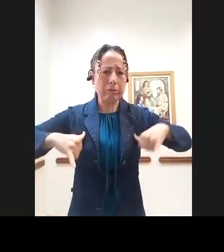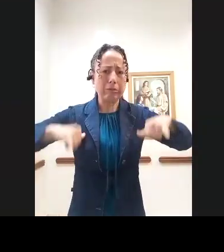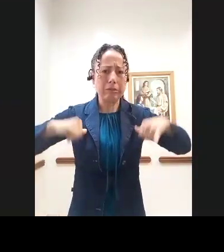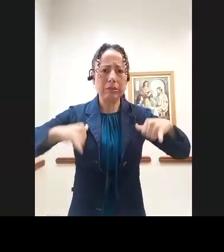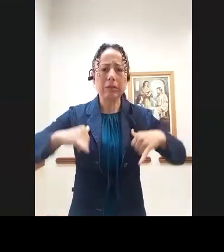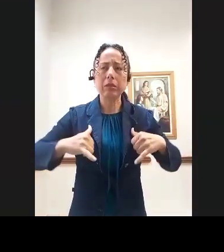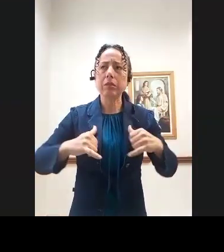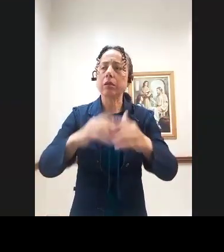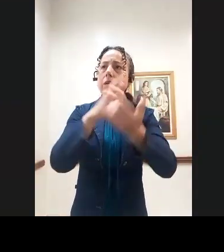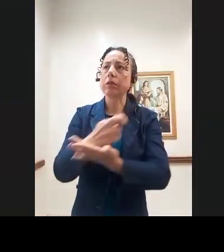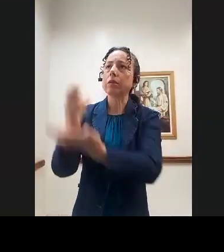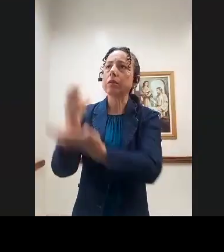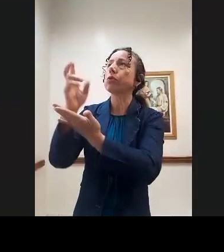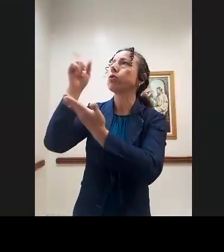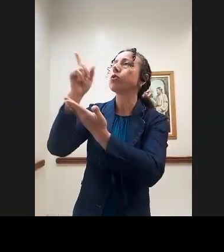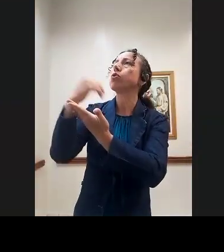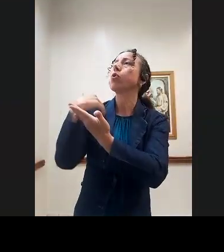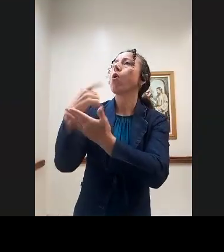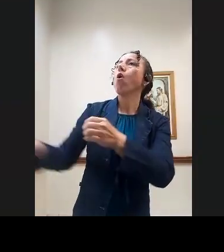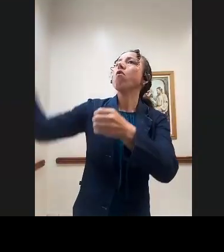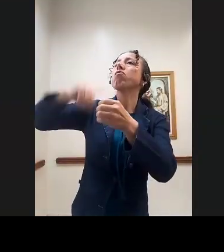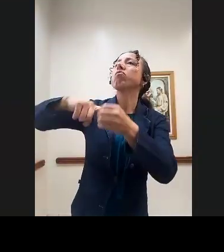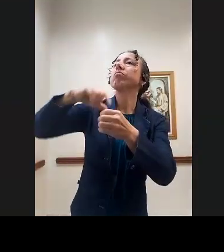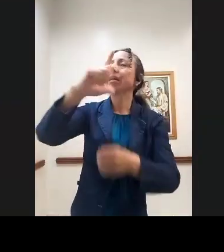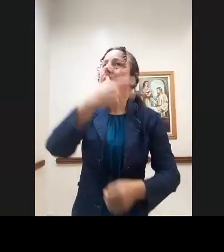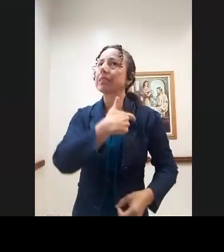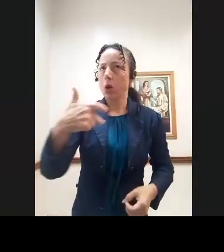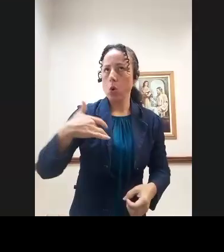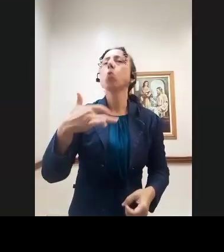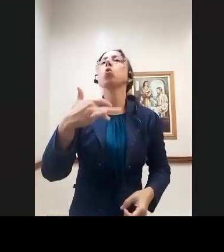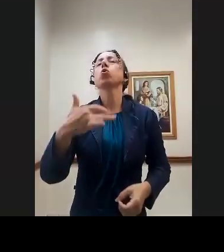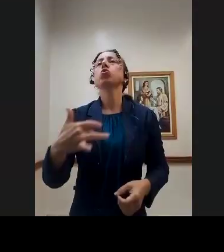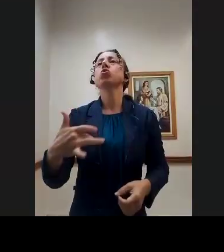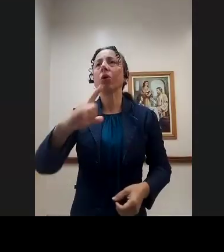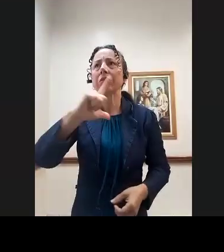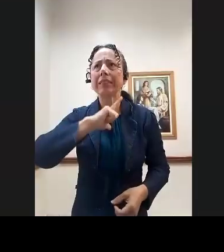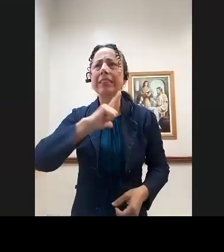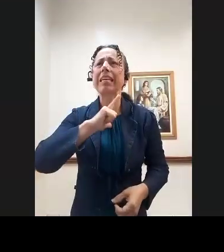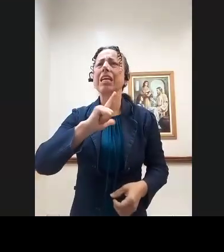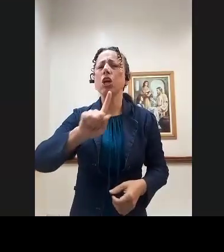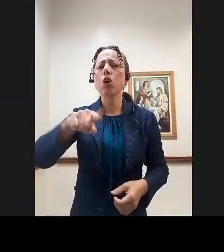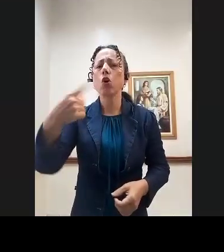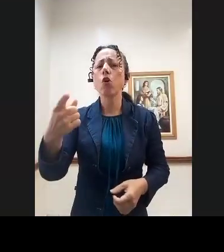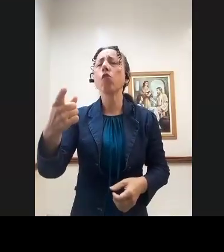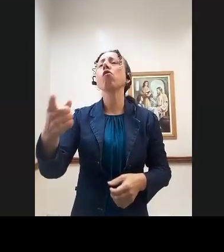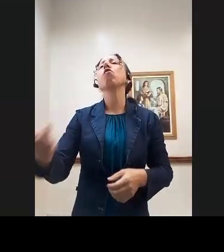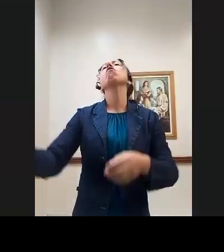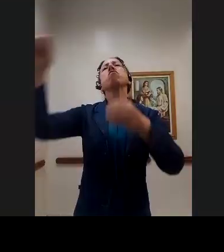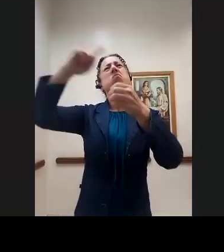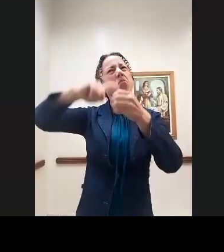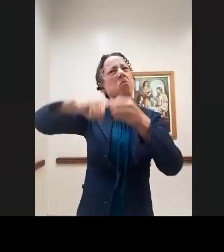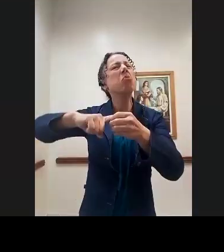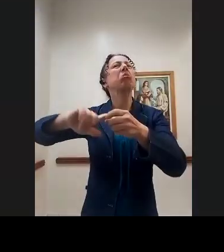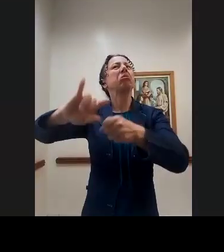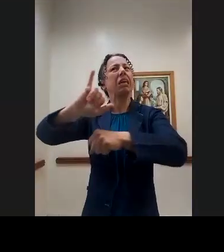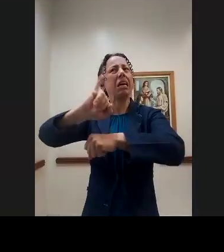eu sarar, eu vou seguir o Senhor. Se o Senhor me curar, eu vou voltar, eu vou para a igreja, vou me batizar,